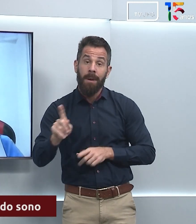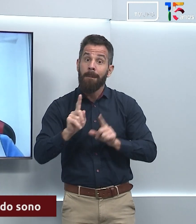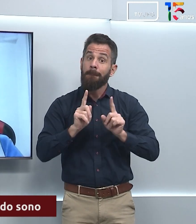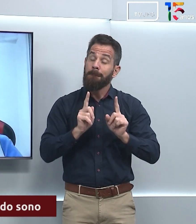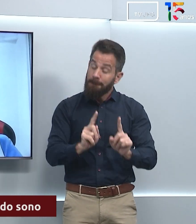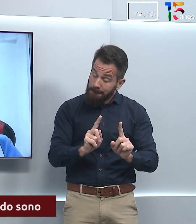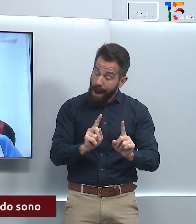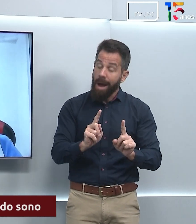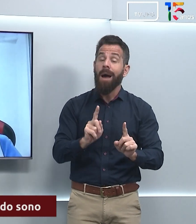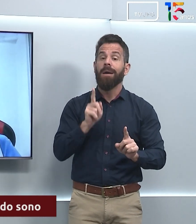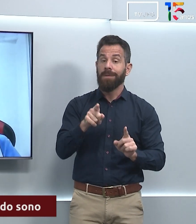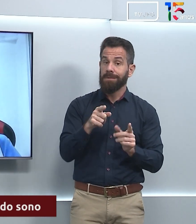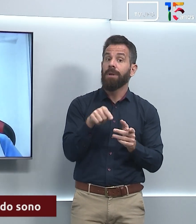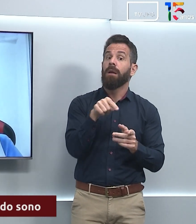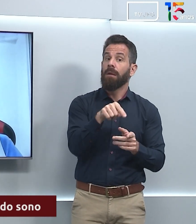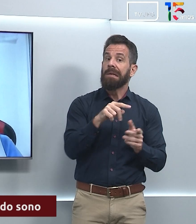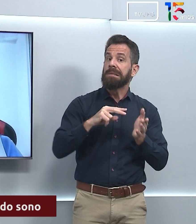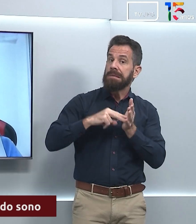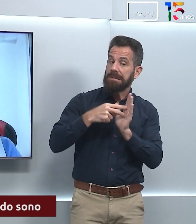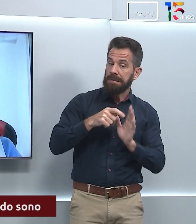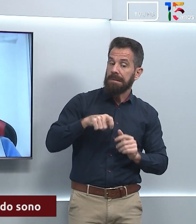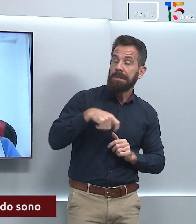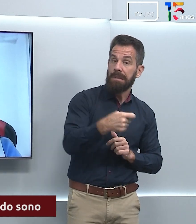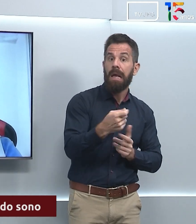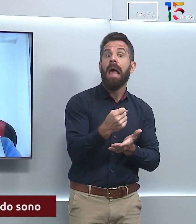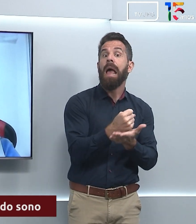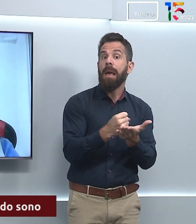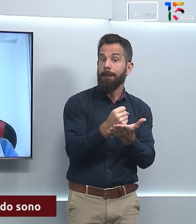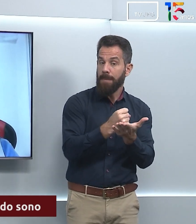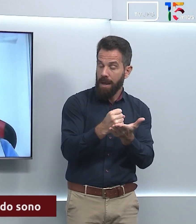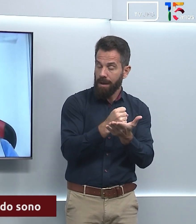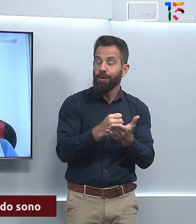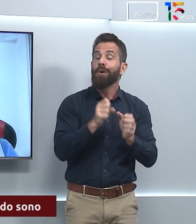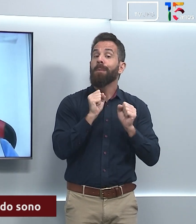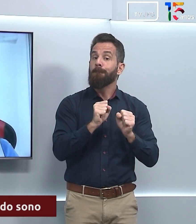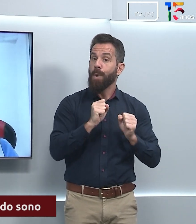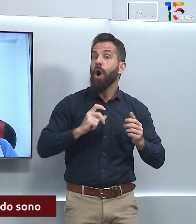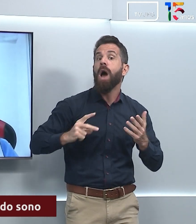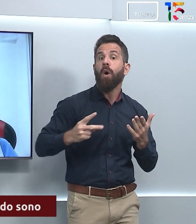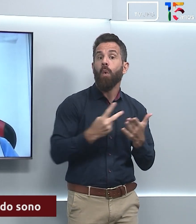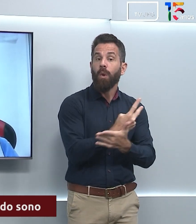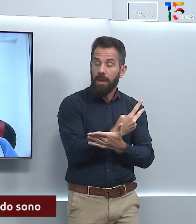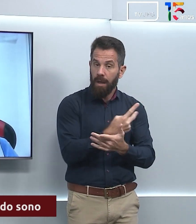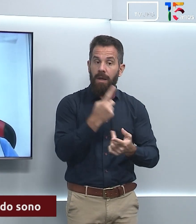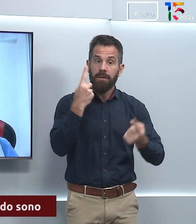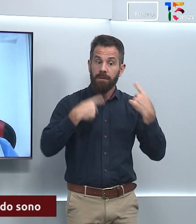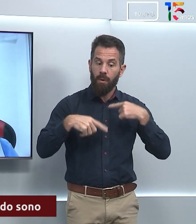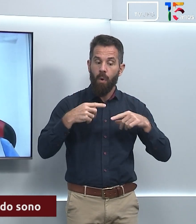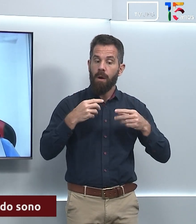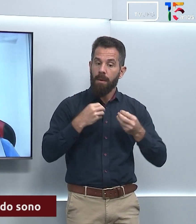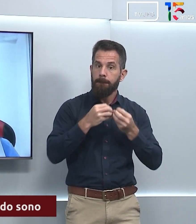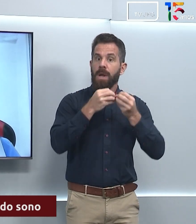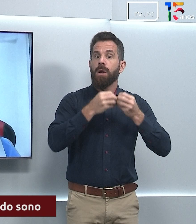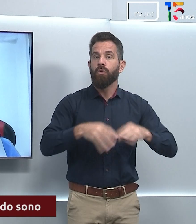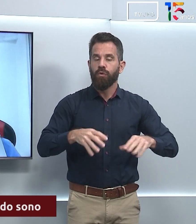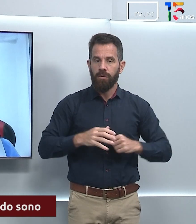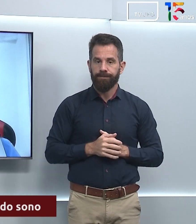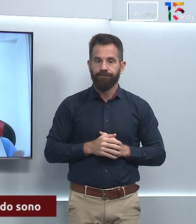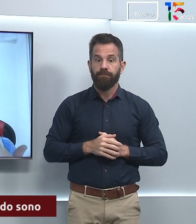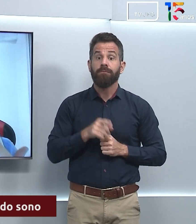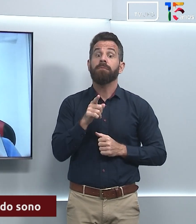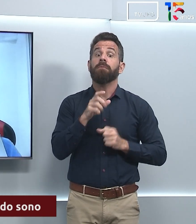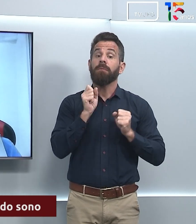pode ter efeitos colaterais, sim, e ela é muito mais do que o hormônio que te põe para dormir. Melatonina interfere em